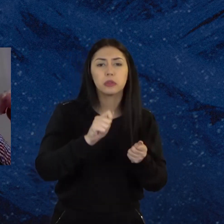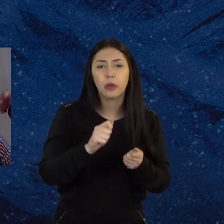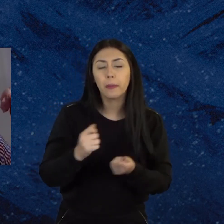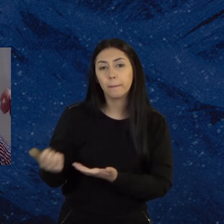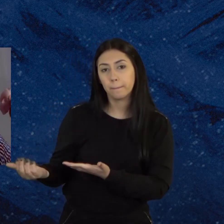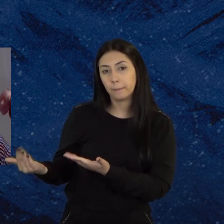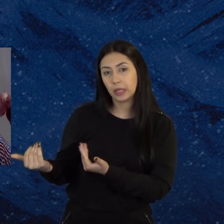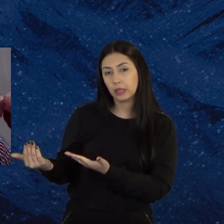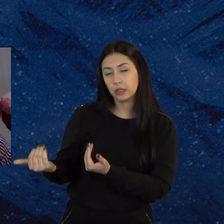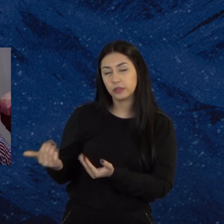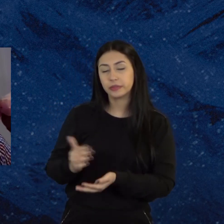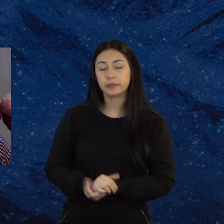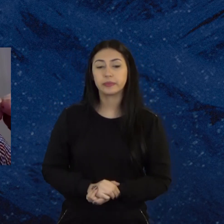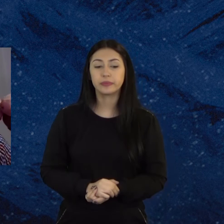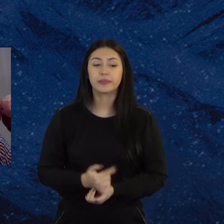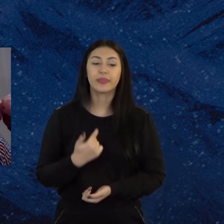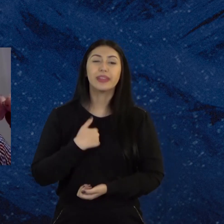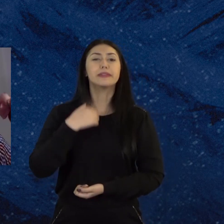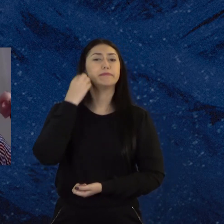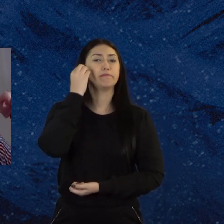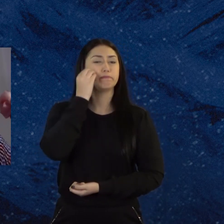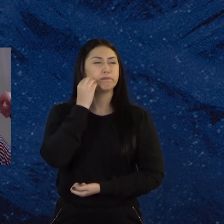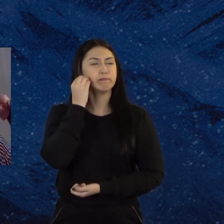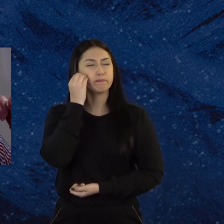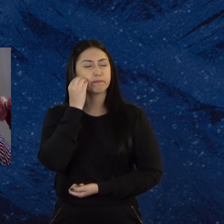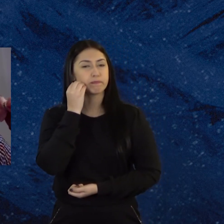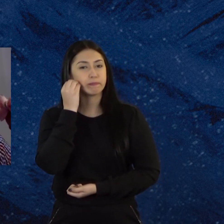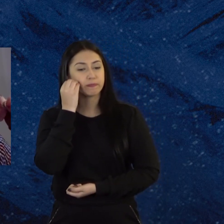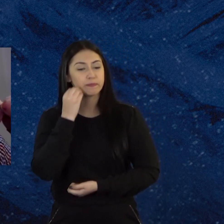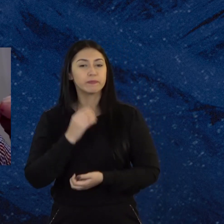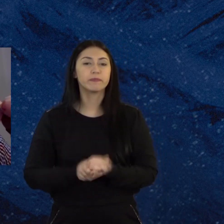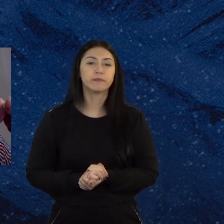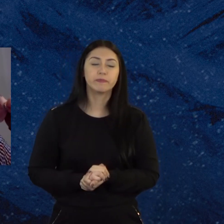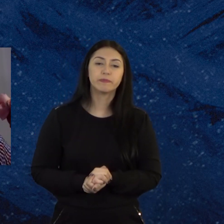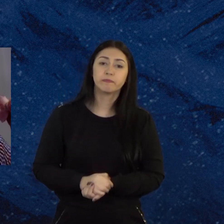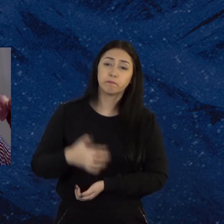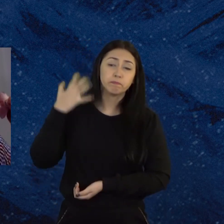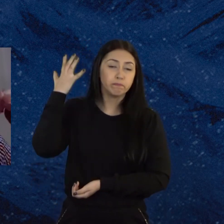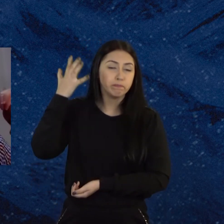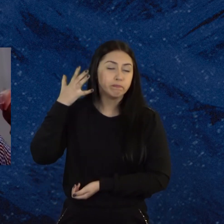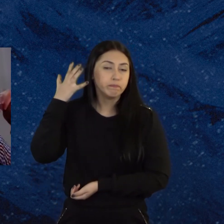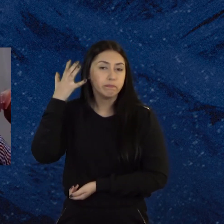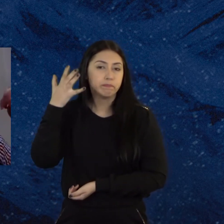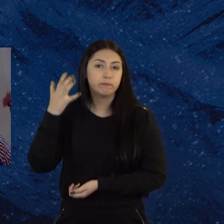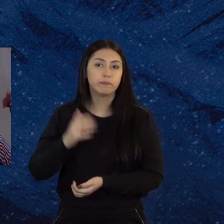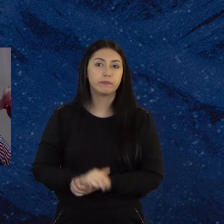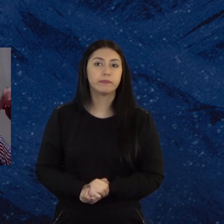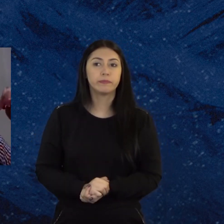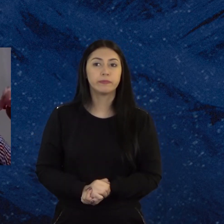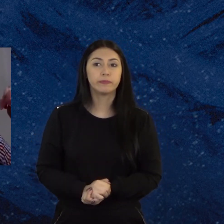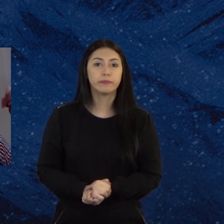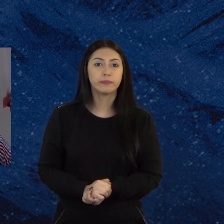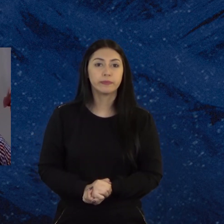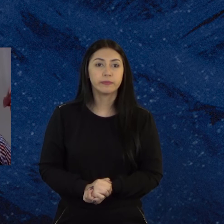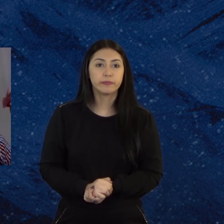Amém. Então, eu ganhei muito, né, nesse, na palavra do irmão Eudeu, né? E